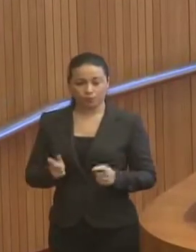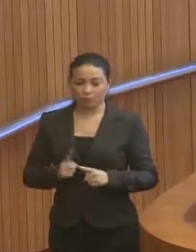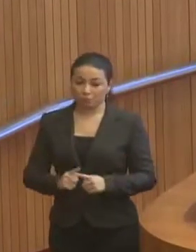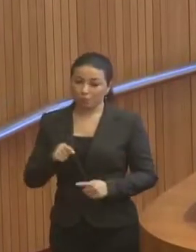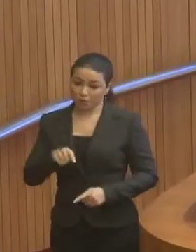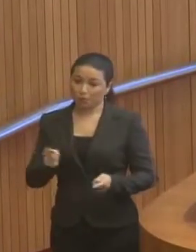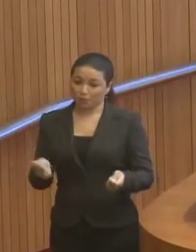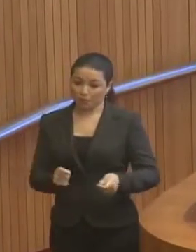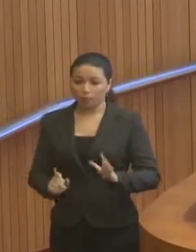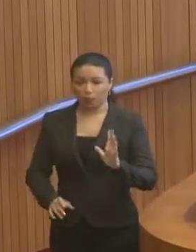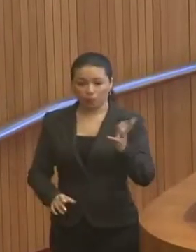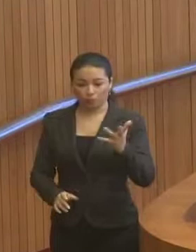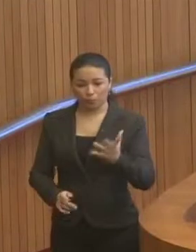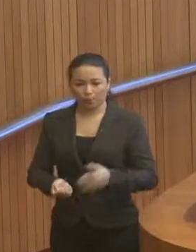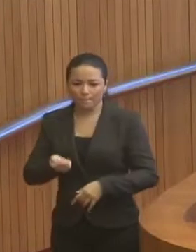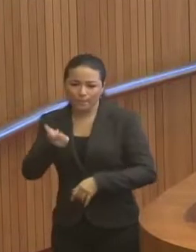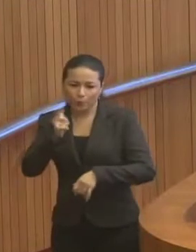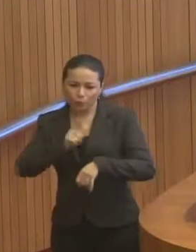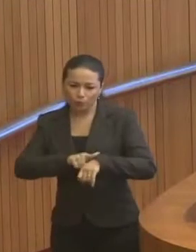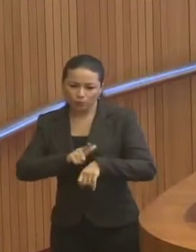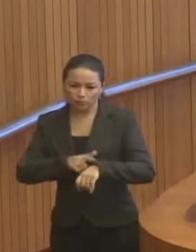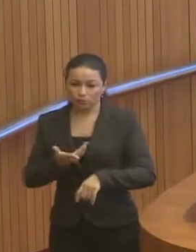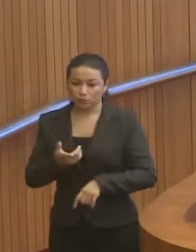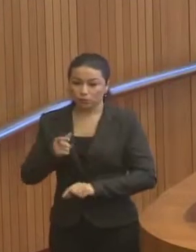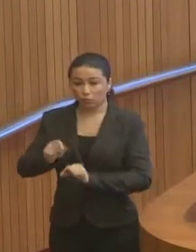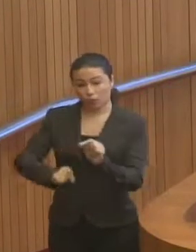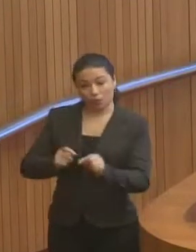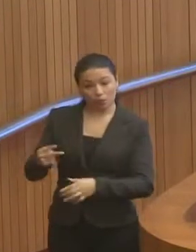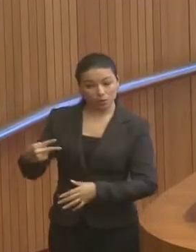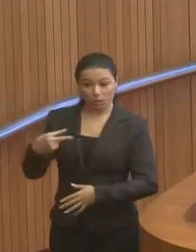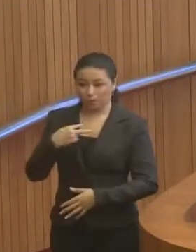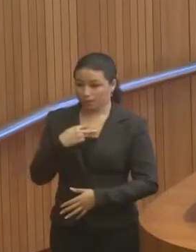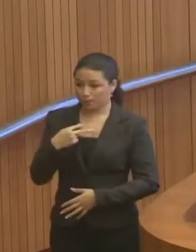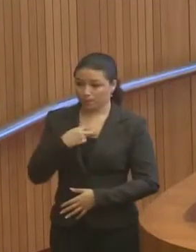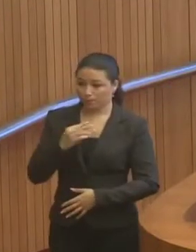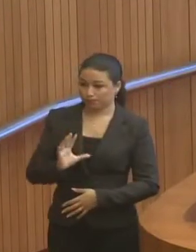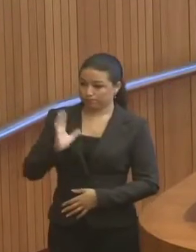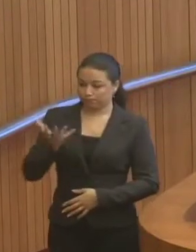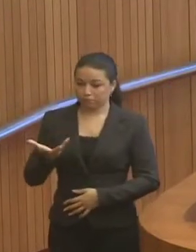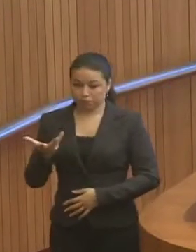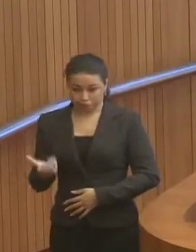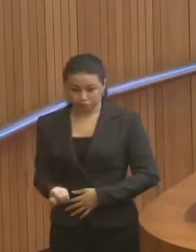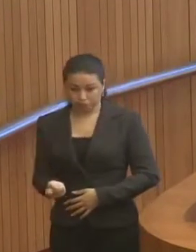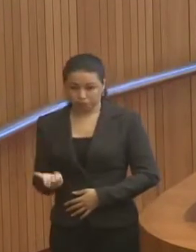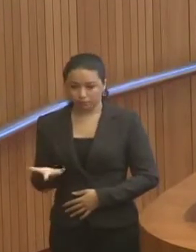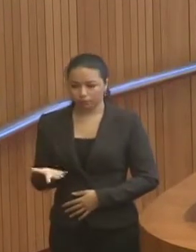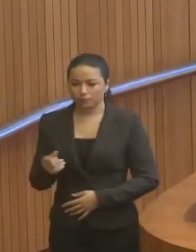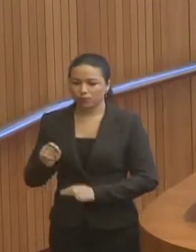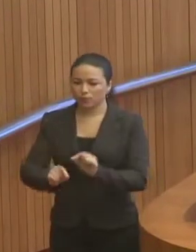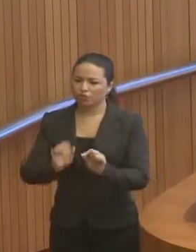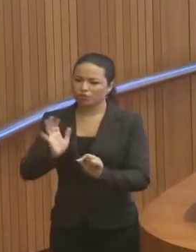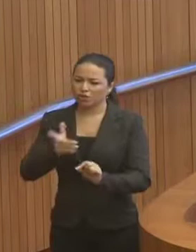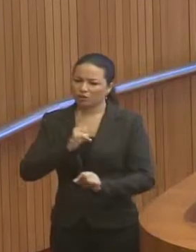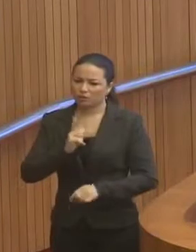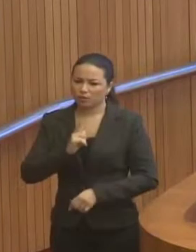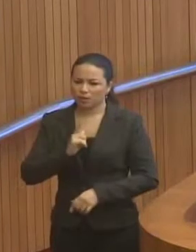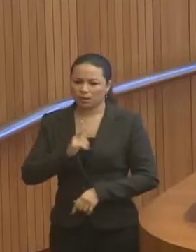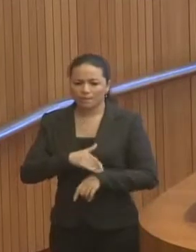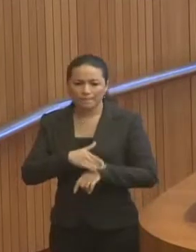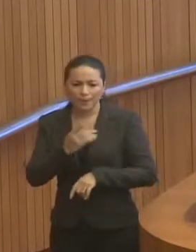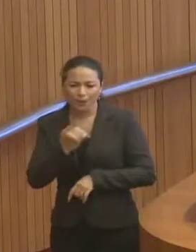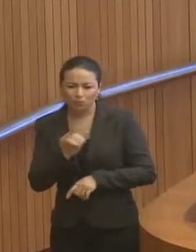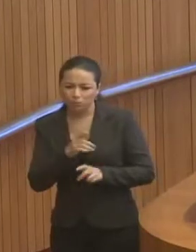isso pode até acontecer por pouco tempo. O que não pode ser admitido é que já basta mais de